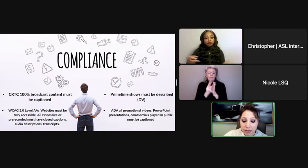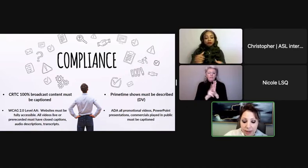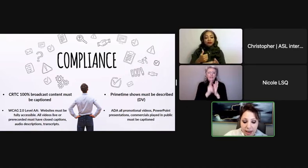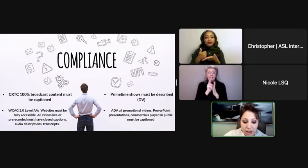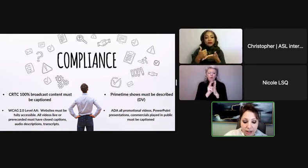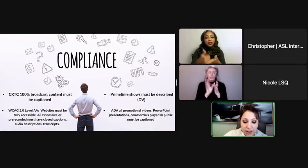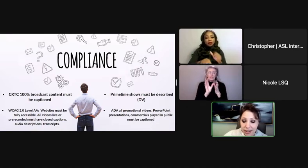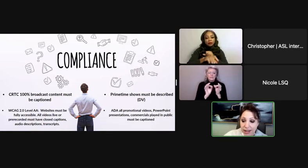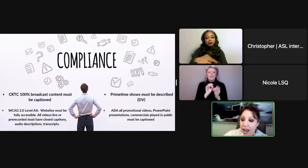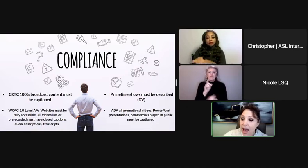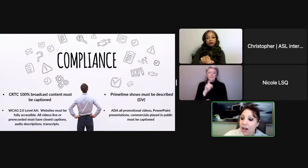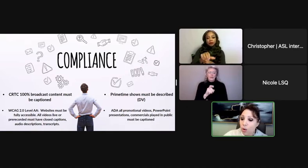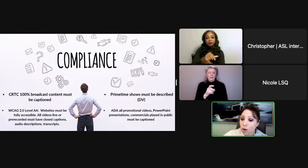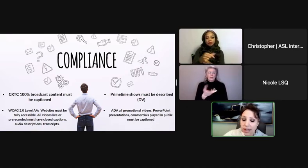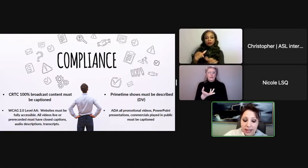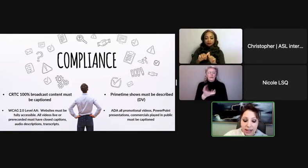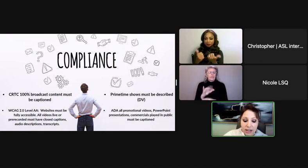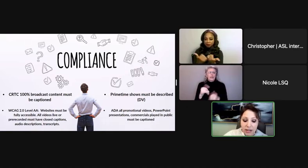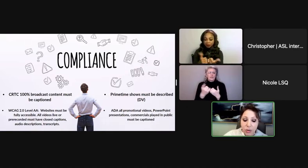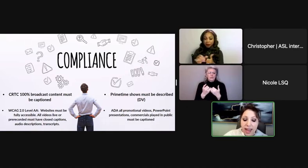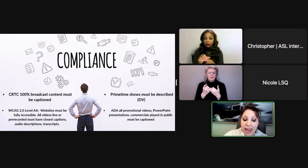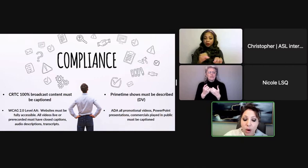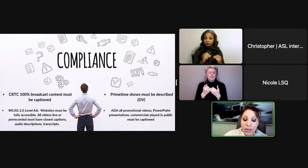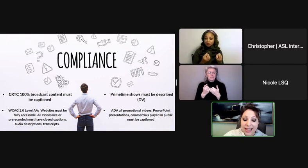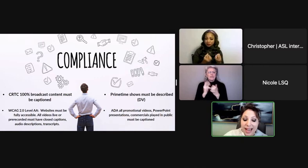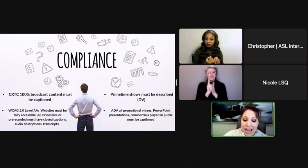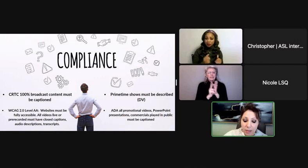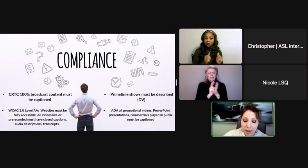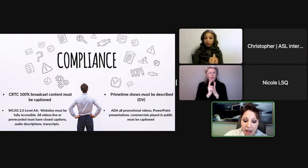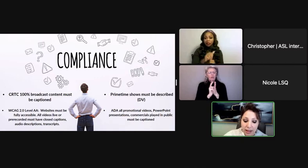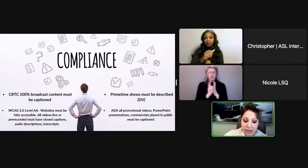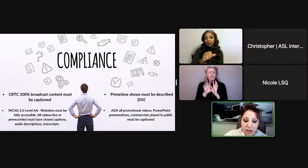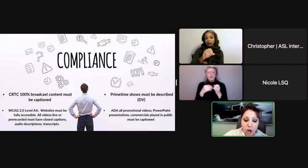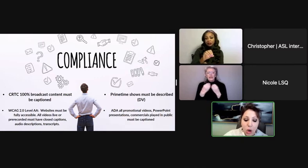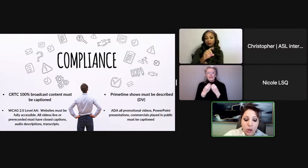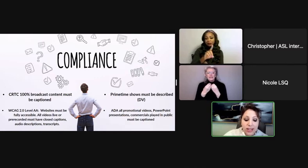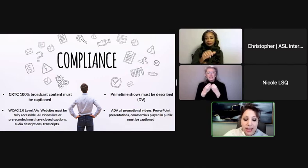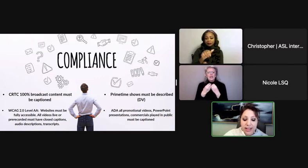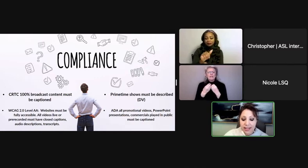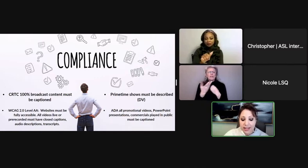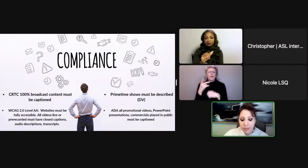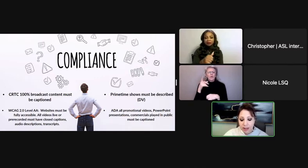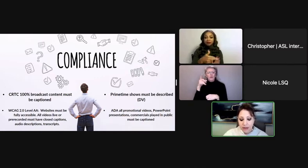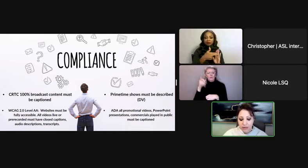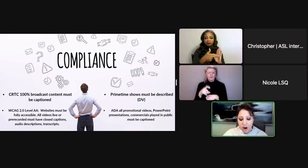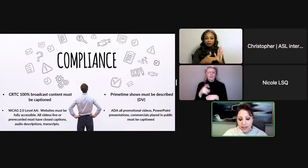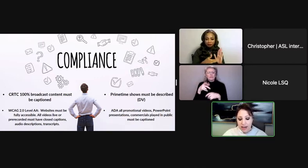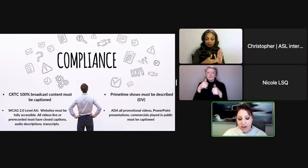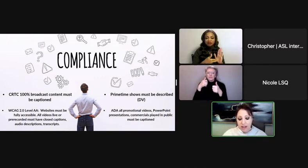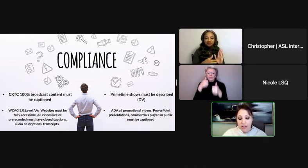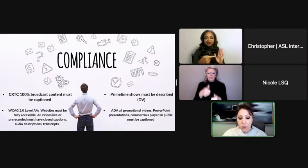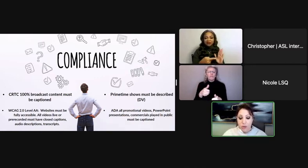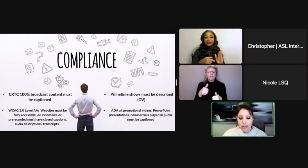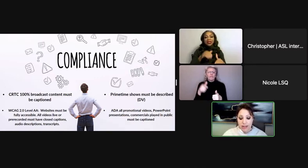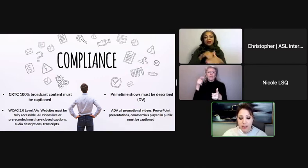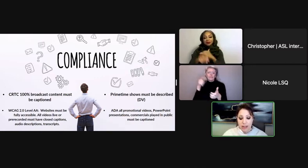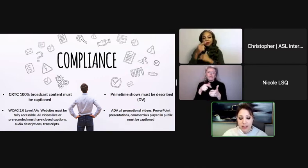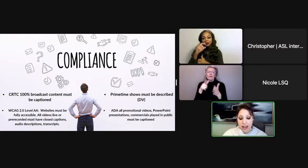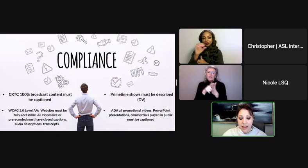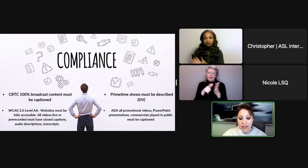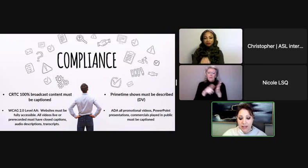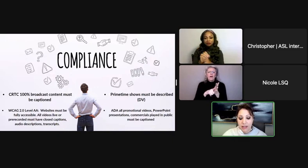Donc, toutes les vidéos, toutes les organisations doivent respecter la loi